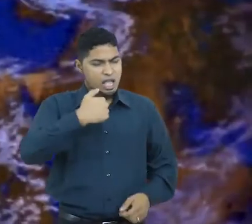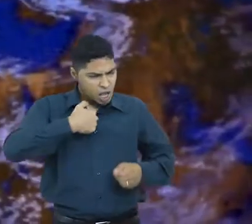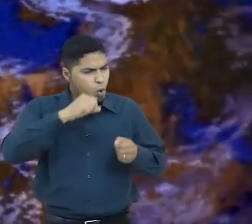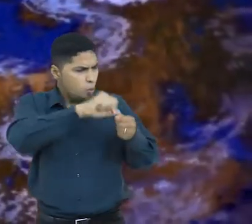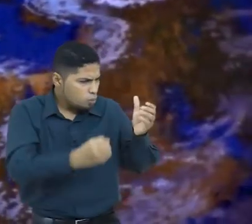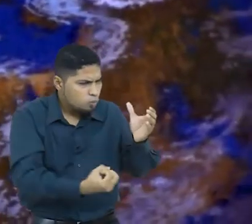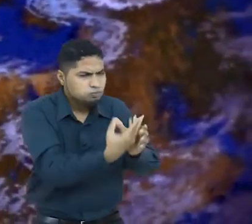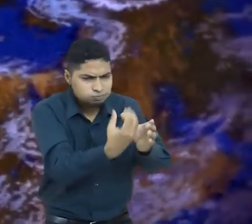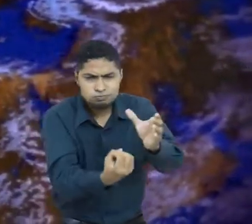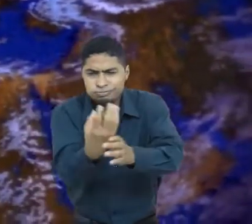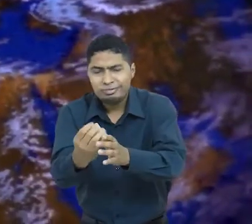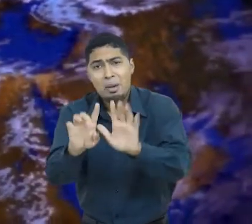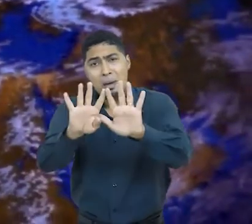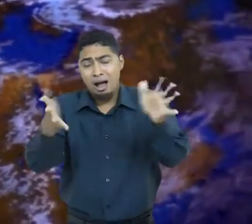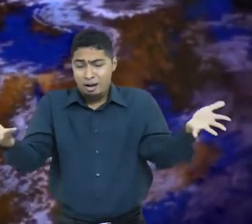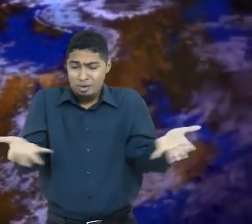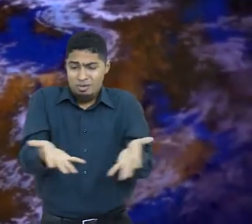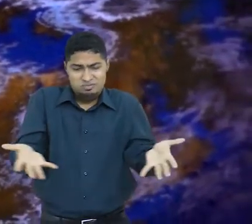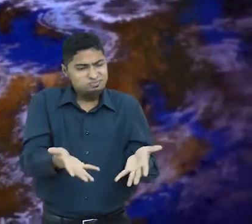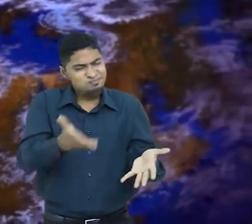raça humana, mas agora vou destruí-la.